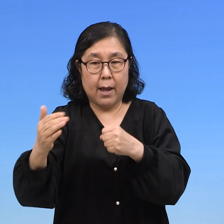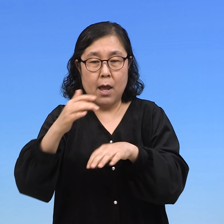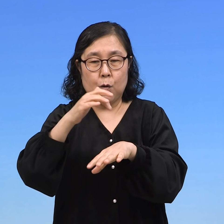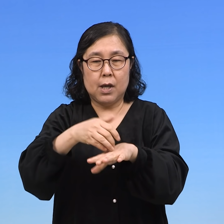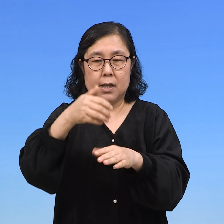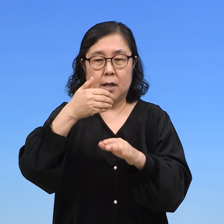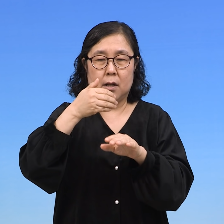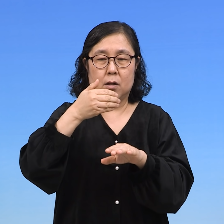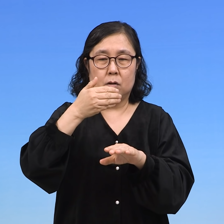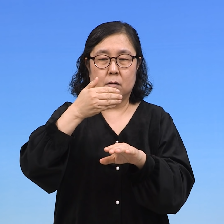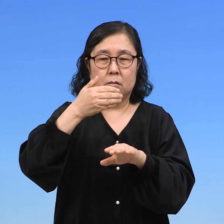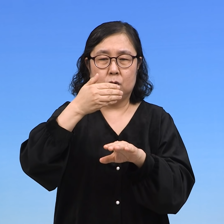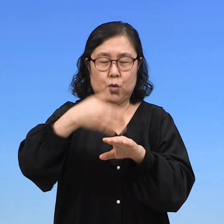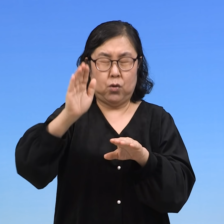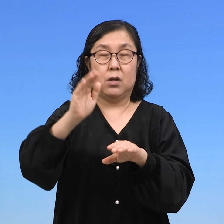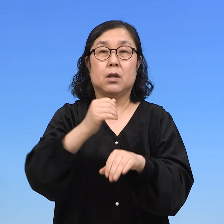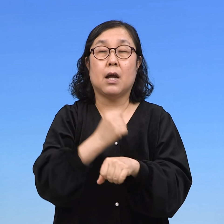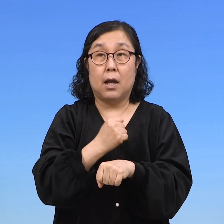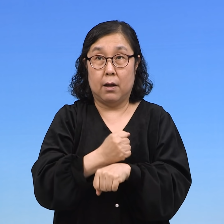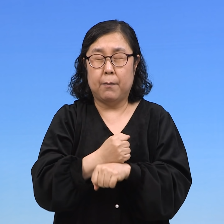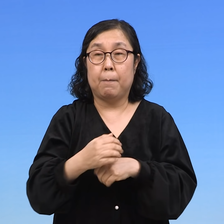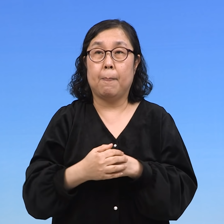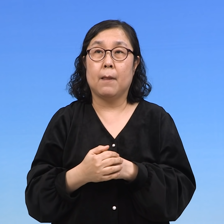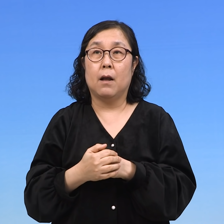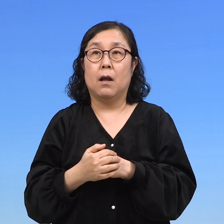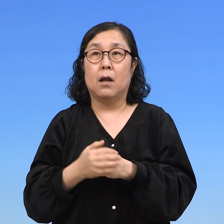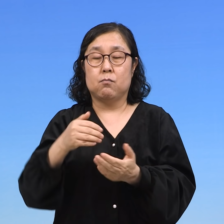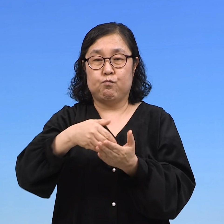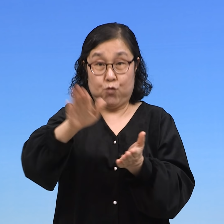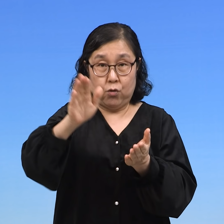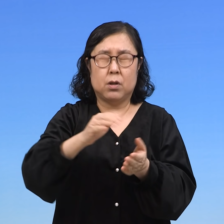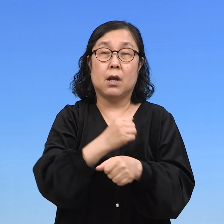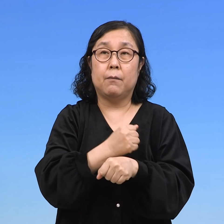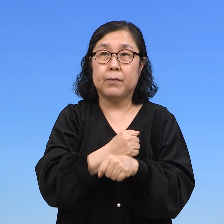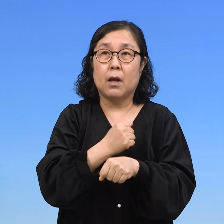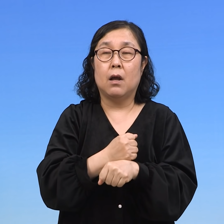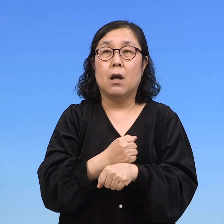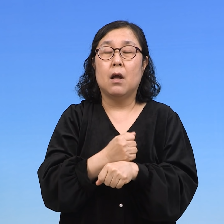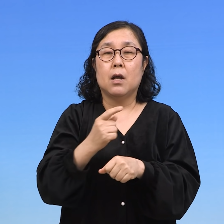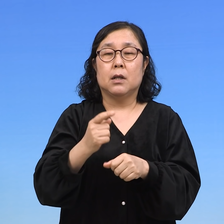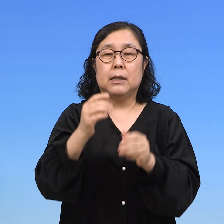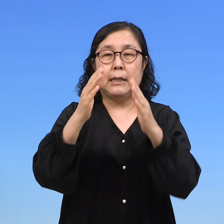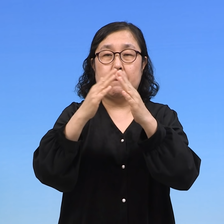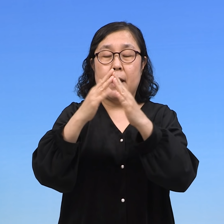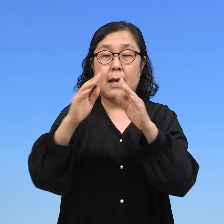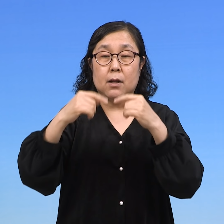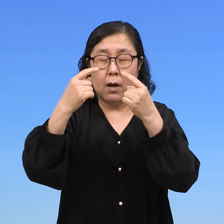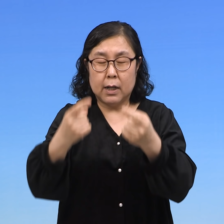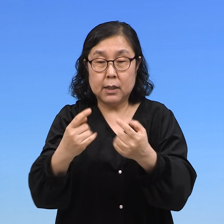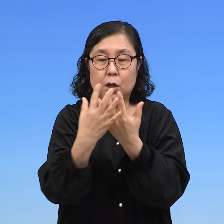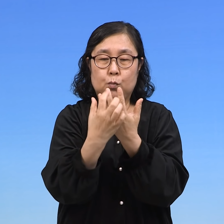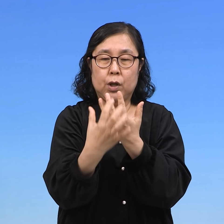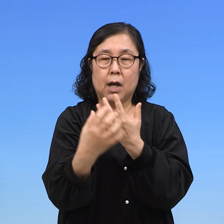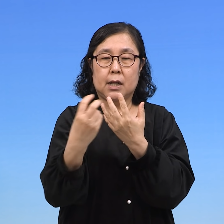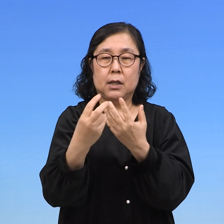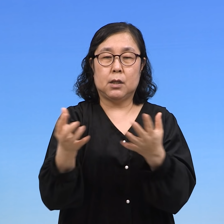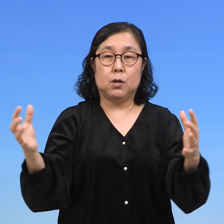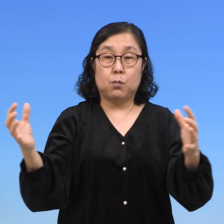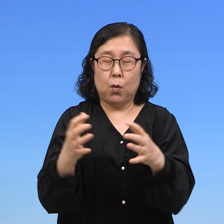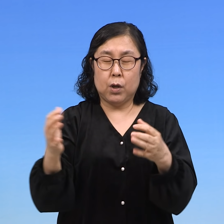귀신을 쫓아낸다 하니 이 말씀의 배경이 어떤가 하면은 바로 앞에 나오는 20절입니다 집에 들어가시니 무리가 다시